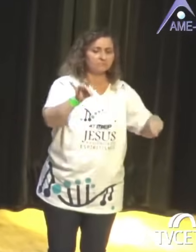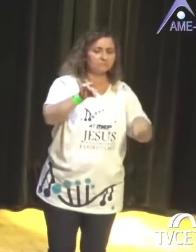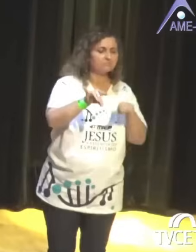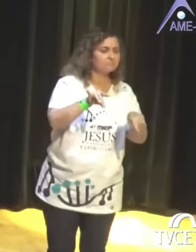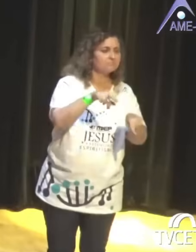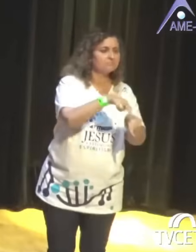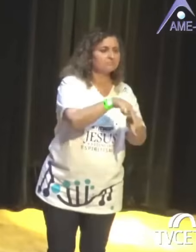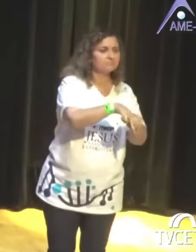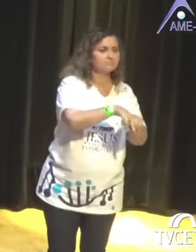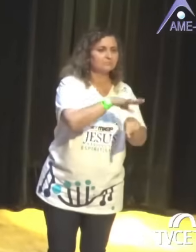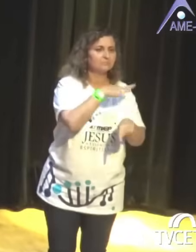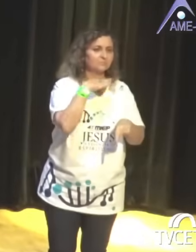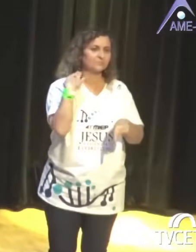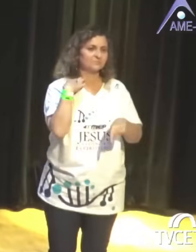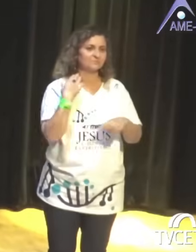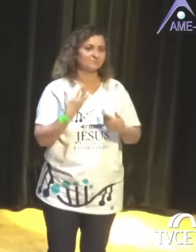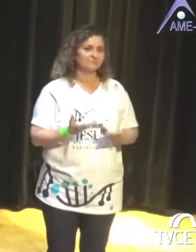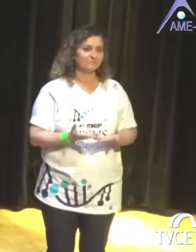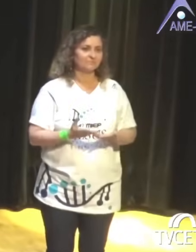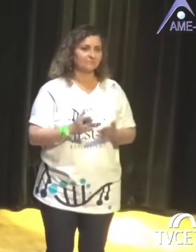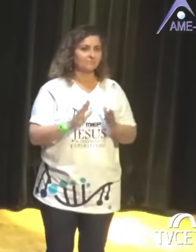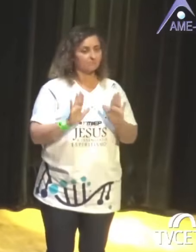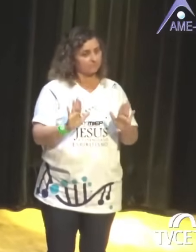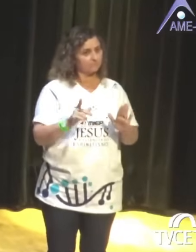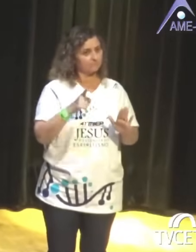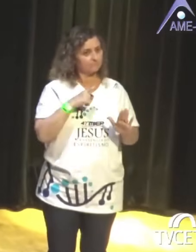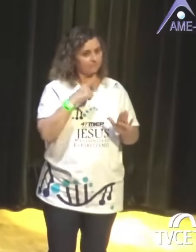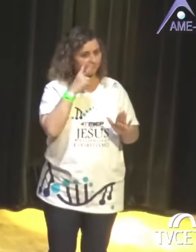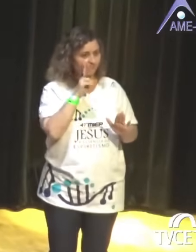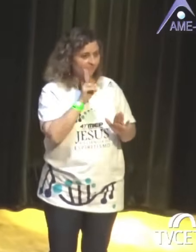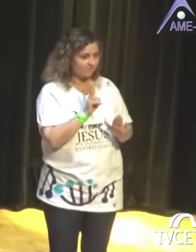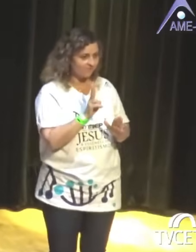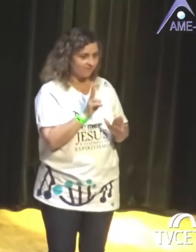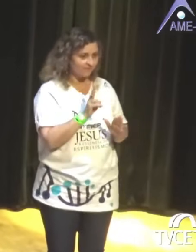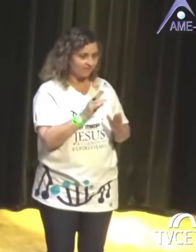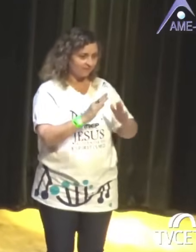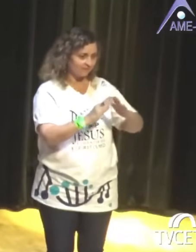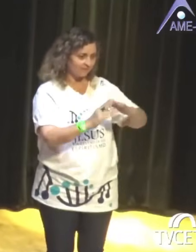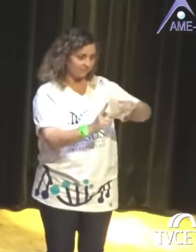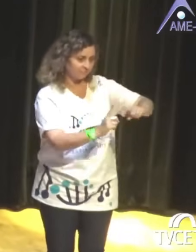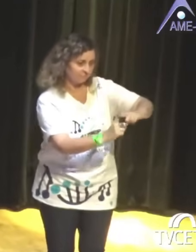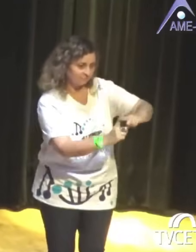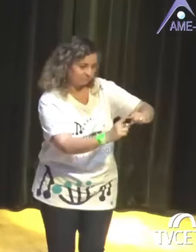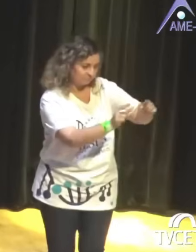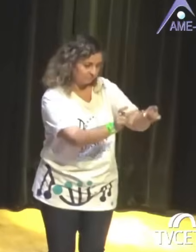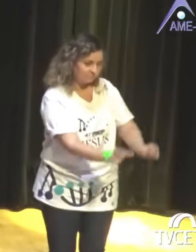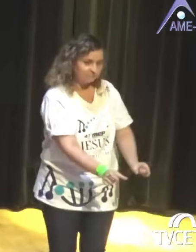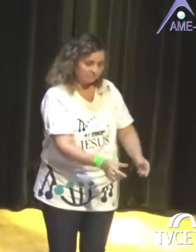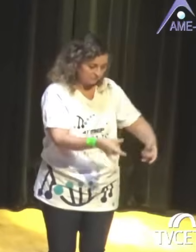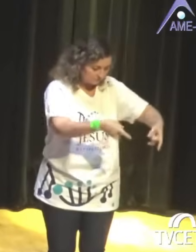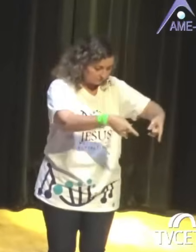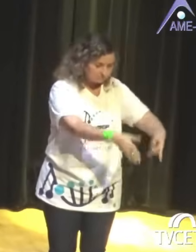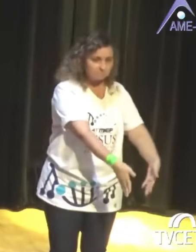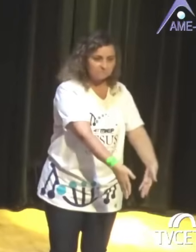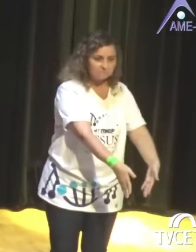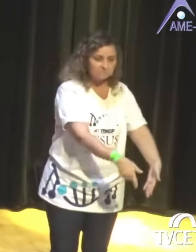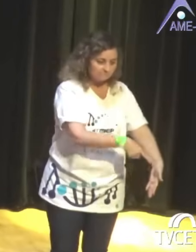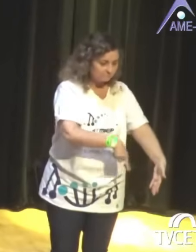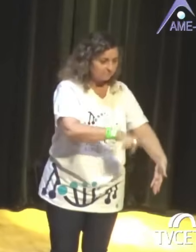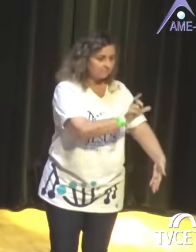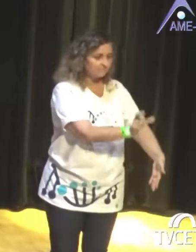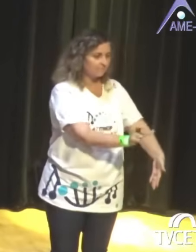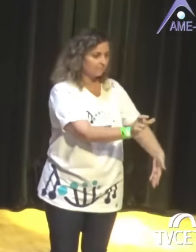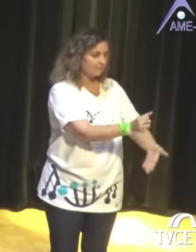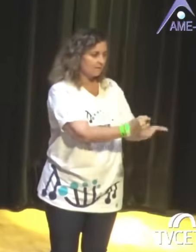velório tanto que nós colocamos na lápide o ano do nascimento e o ano